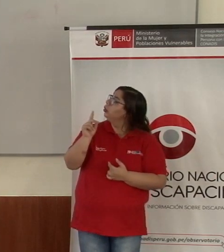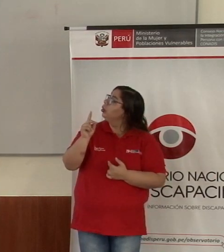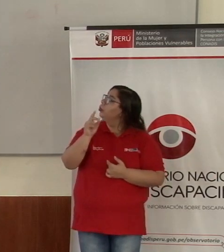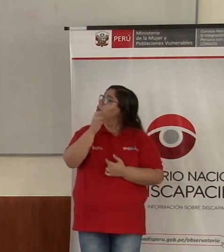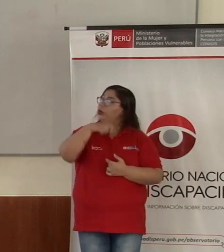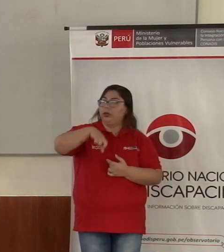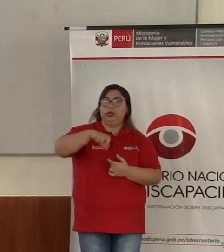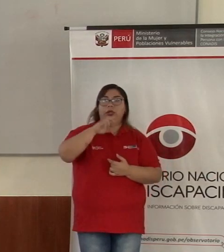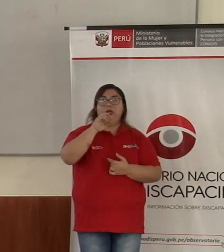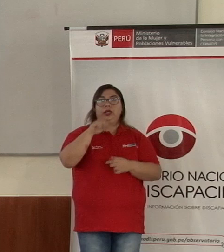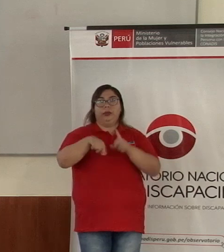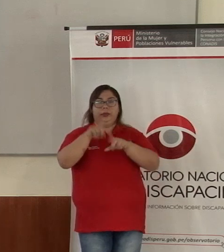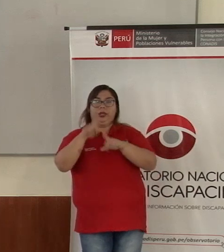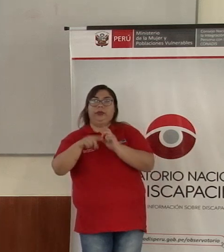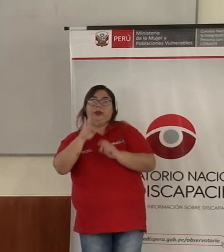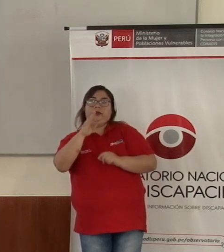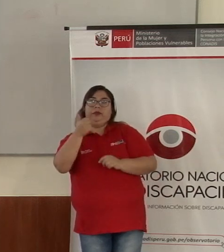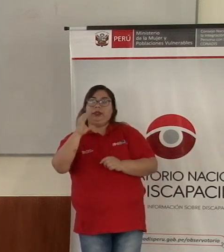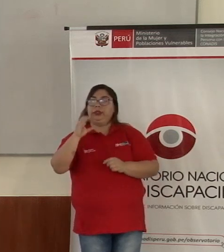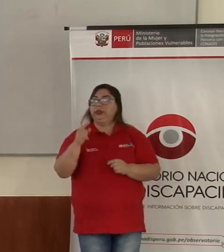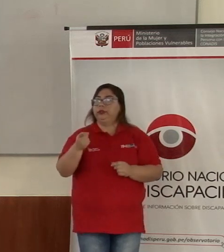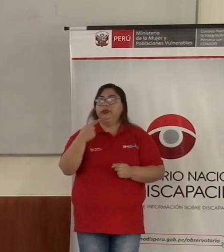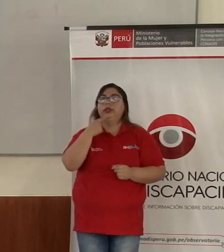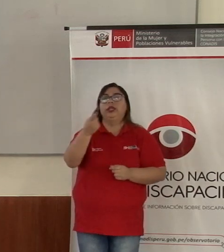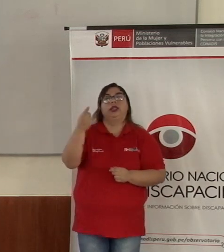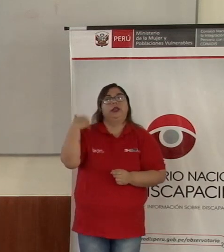de incapacidad para tomar decisiones.